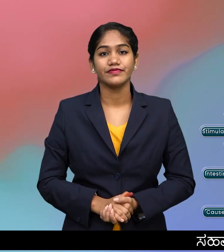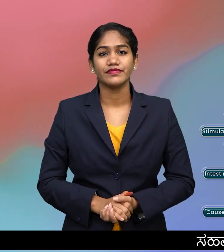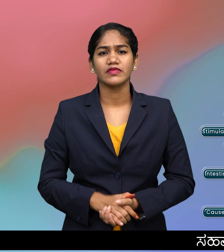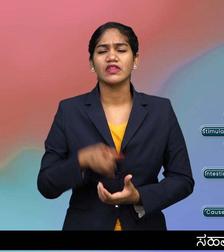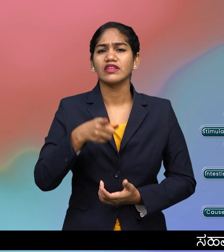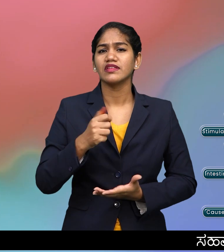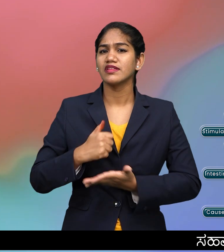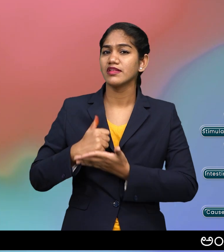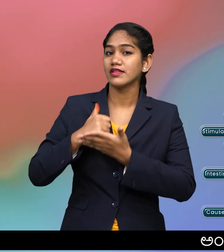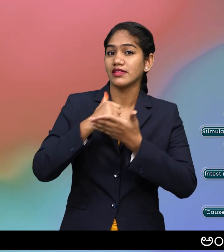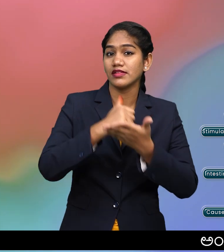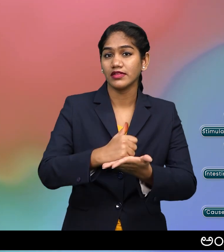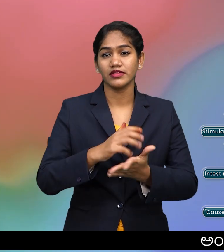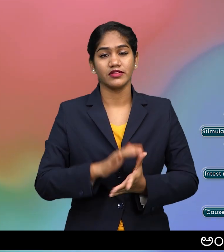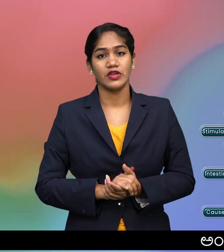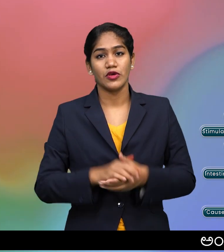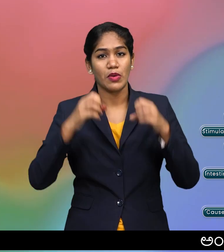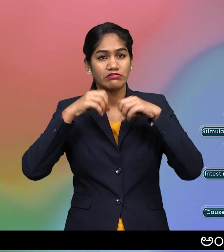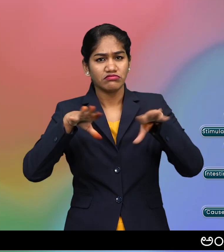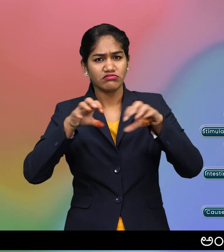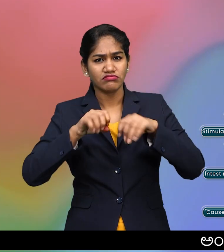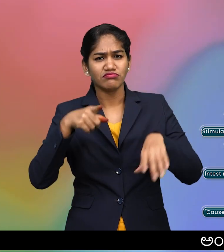ಸಹಾಯ ಮಾಡುವ ಅಂಗಾಂಶಗಳನ್ನು